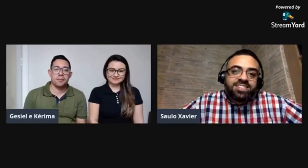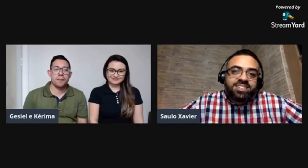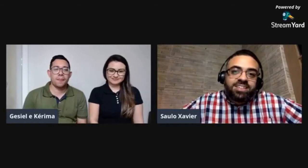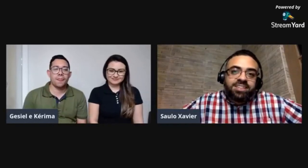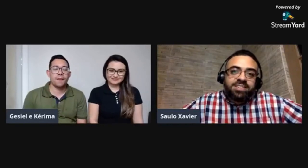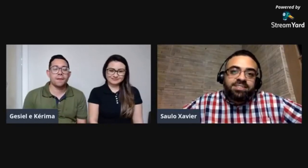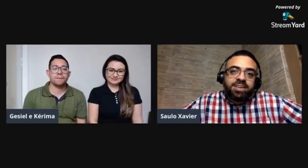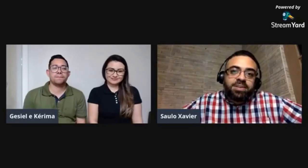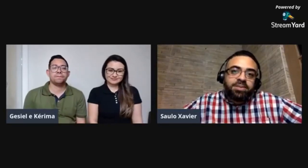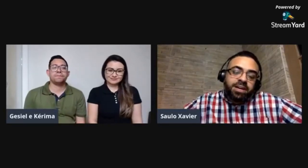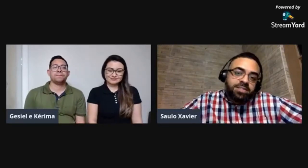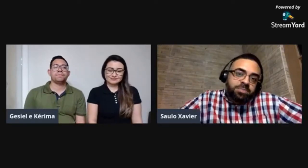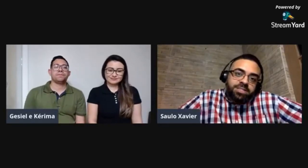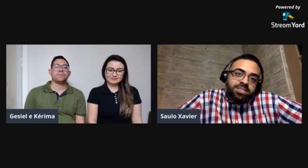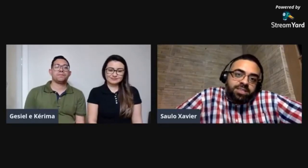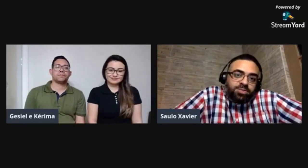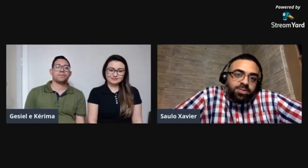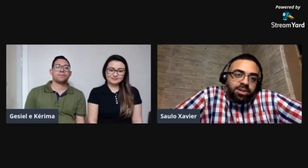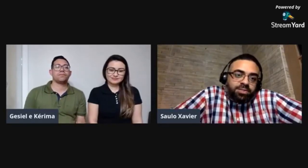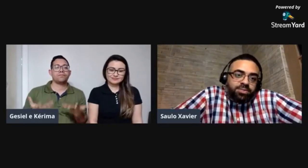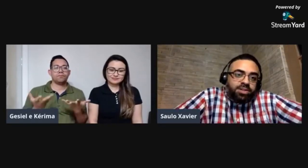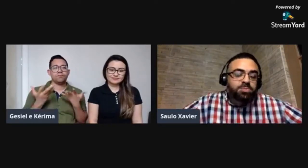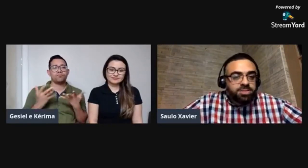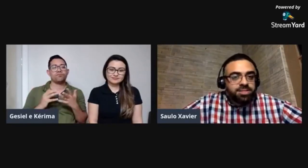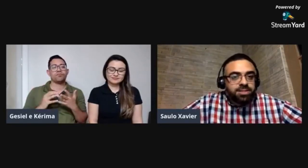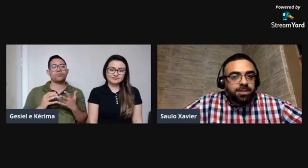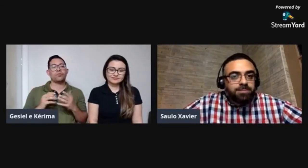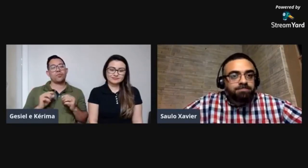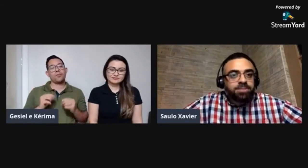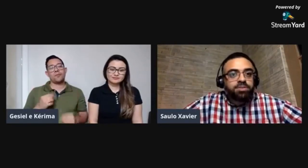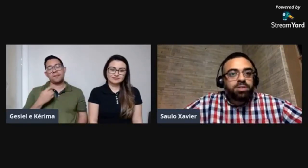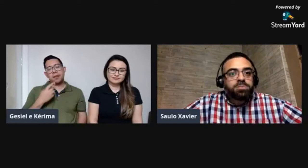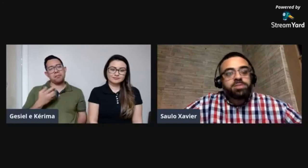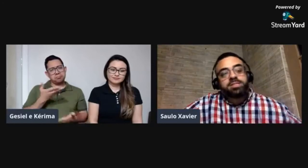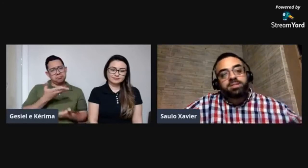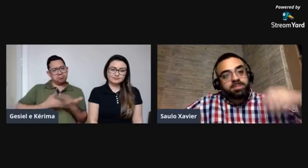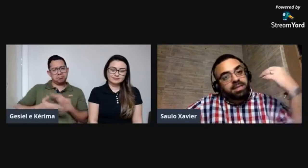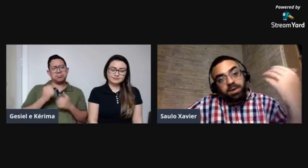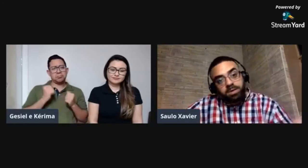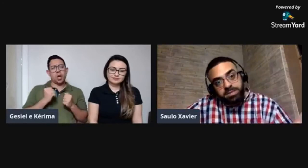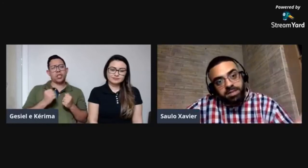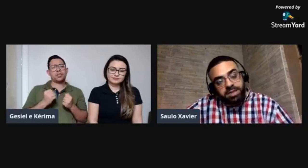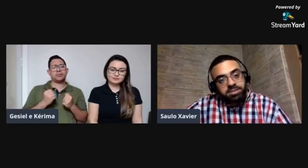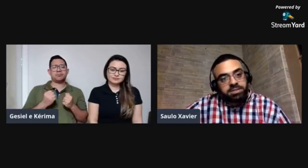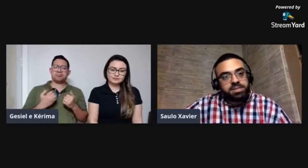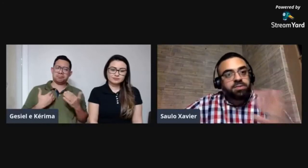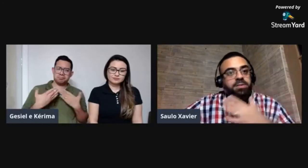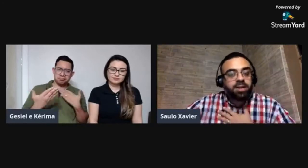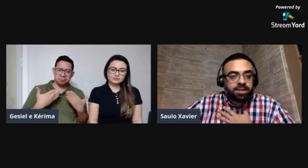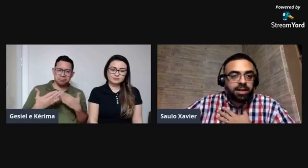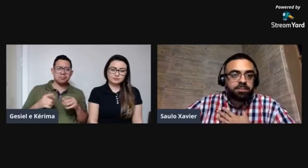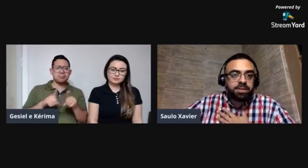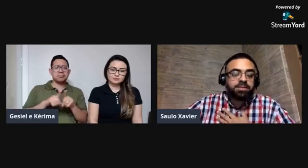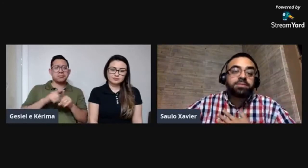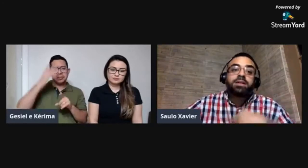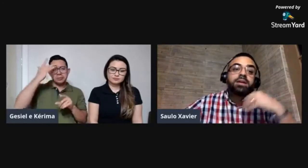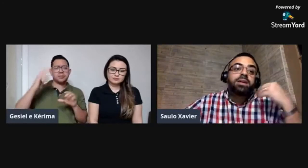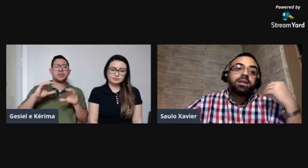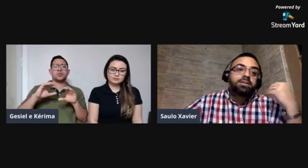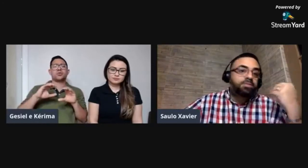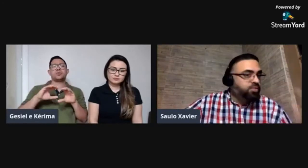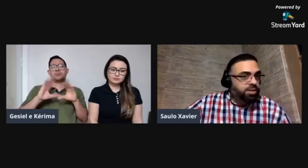E, assim, eu quero dizer para vocês que eu estou à disposição, eu estou à disposição também da comunidade que quiser contactar a